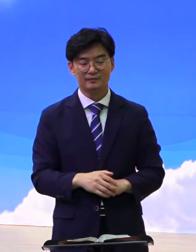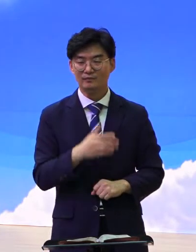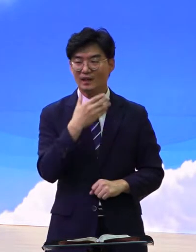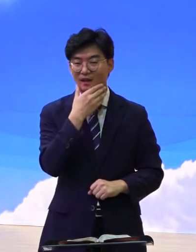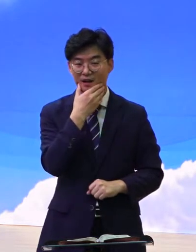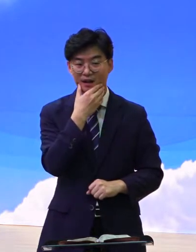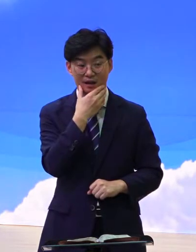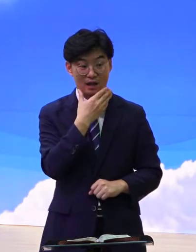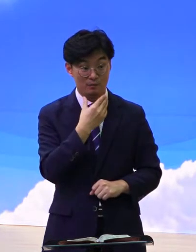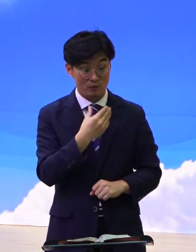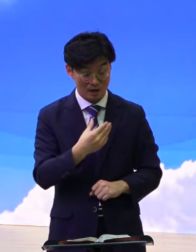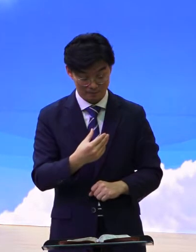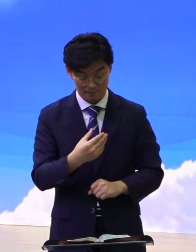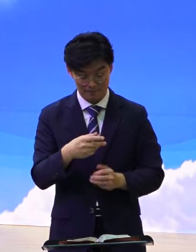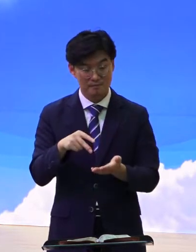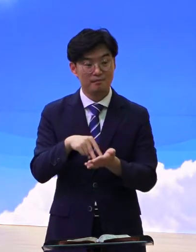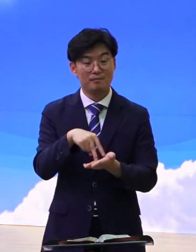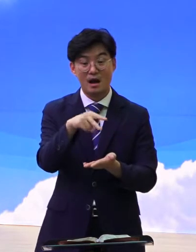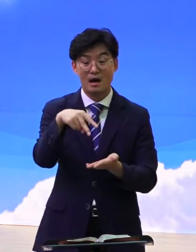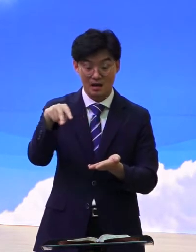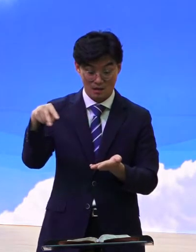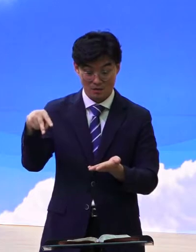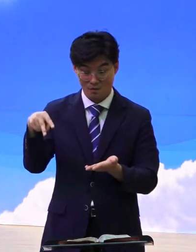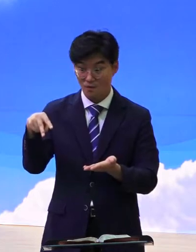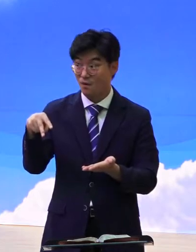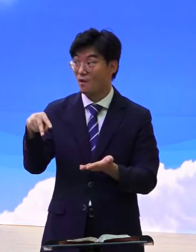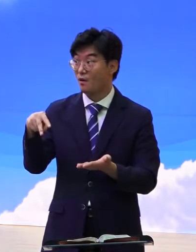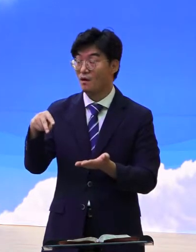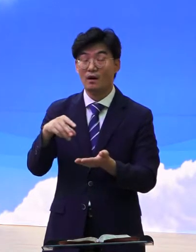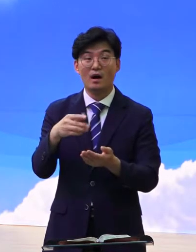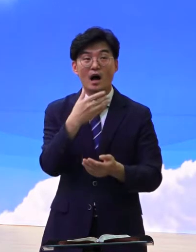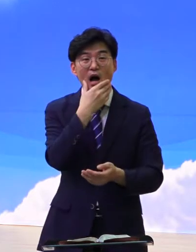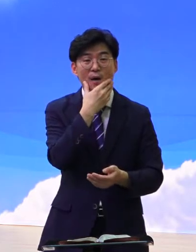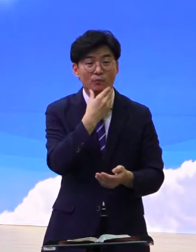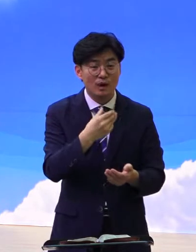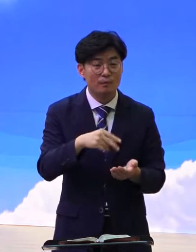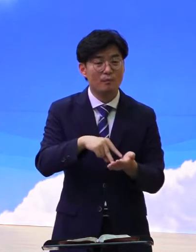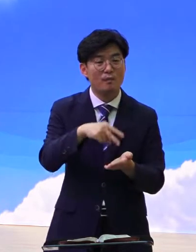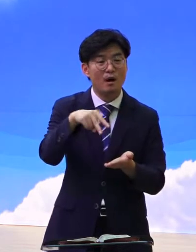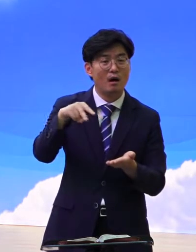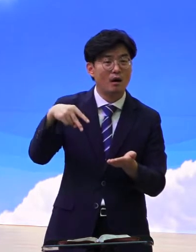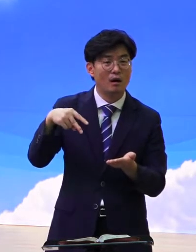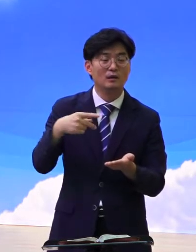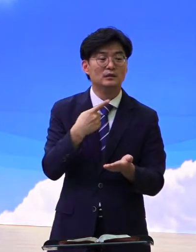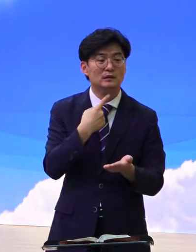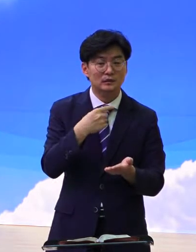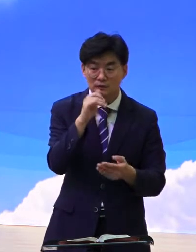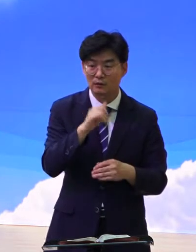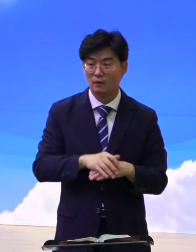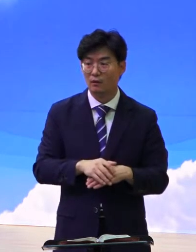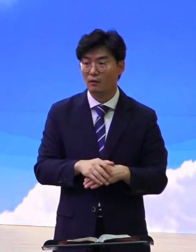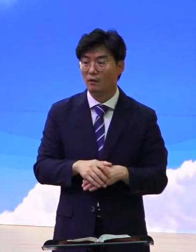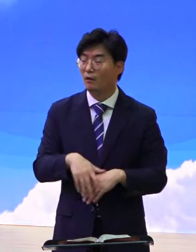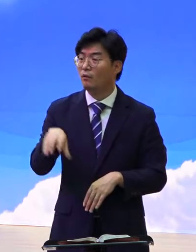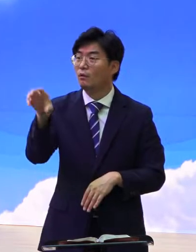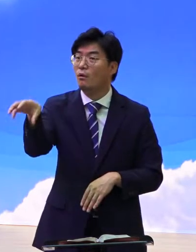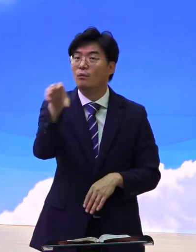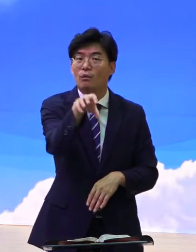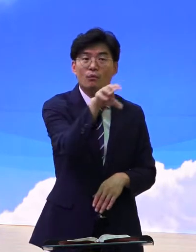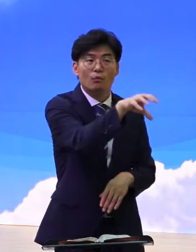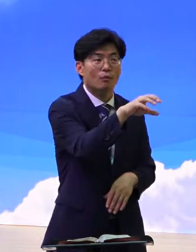아브라함이 갈 바를 알지 못하고 나아갔다고 했습니다. 갈 바를 알지 못하지만, 내가 갈 것이